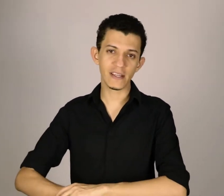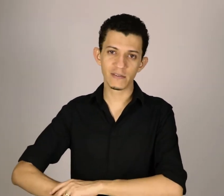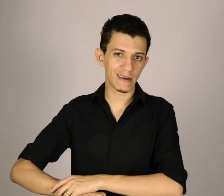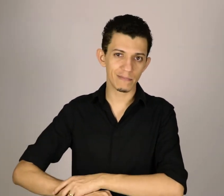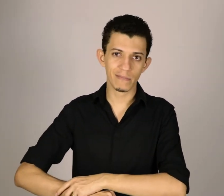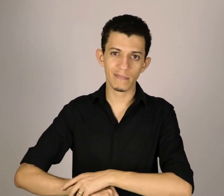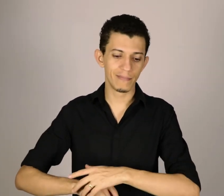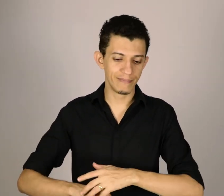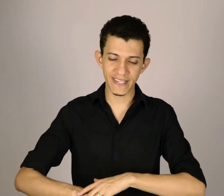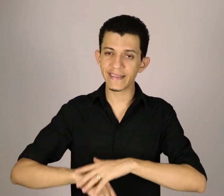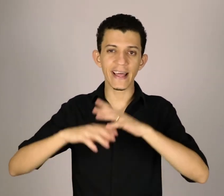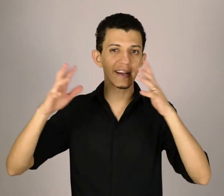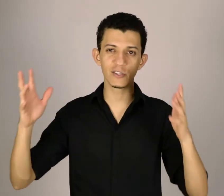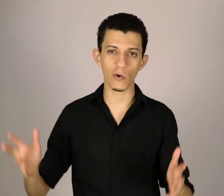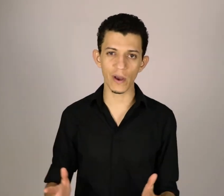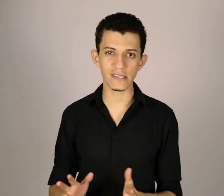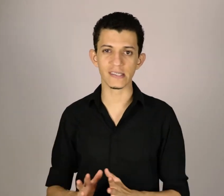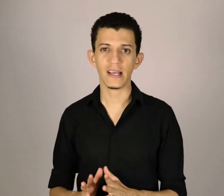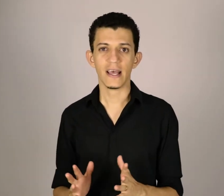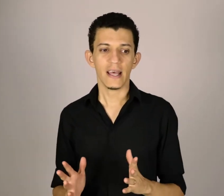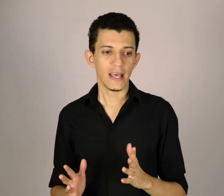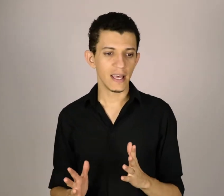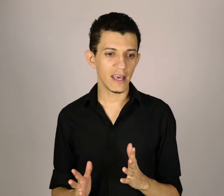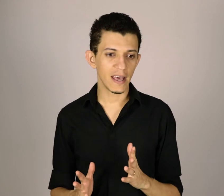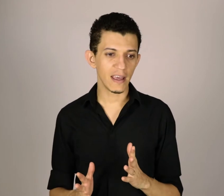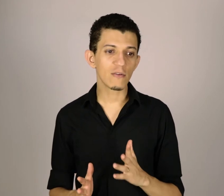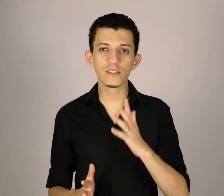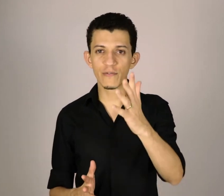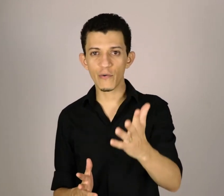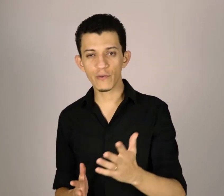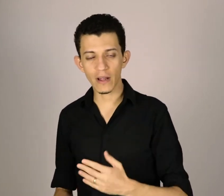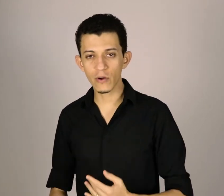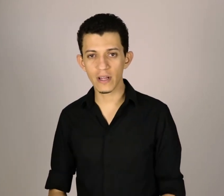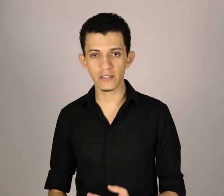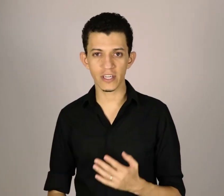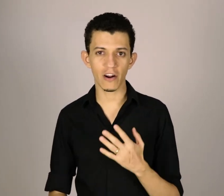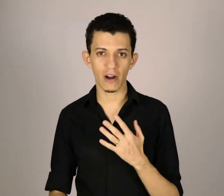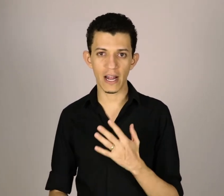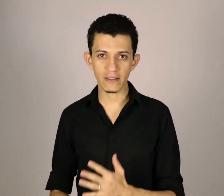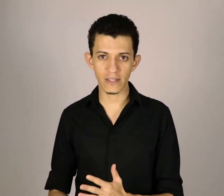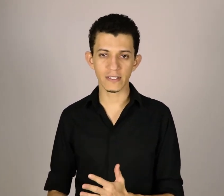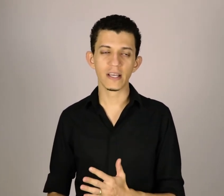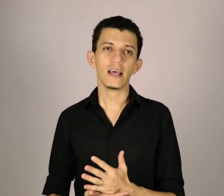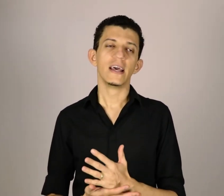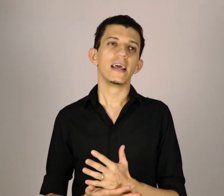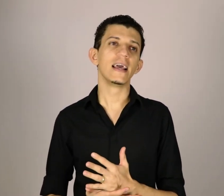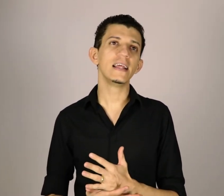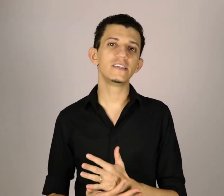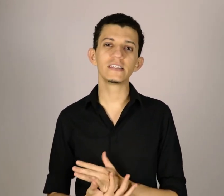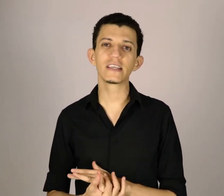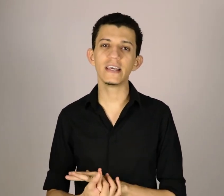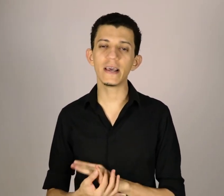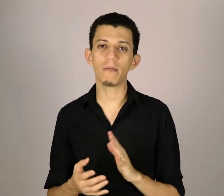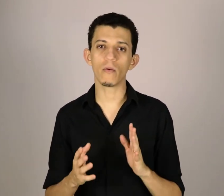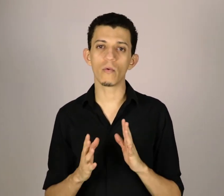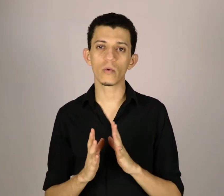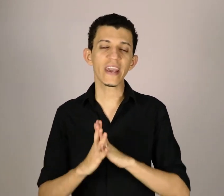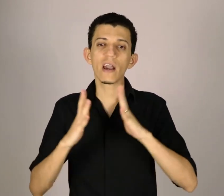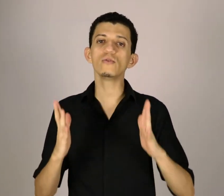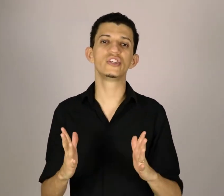de centenas de coisas, inclusive foi o fundador da General Electric, ele disse que o que é um